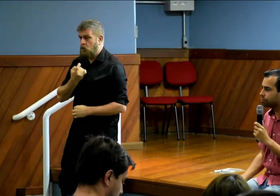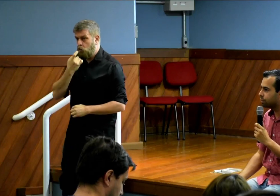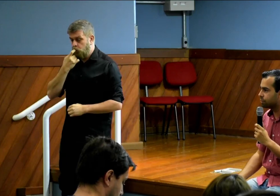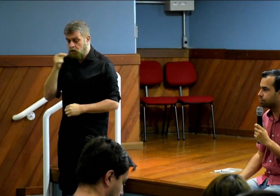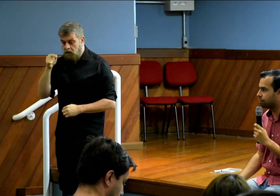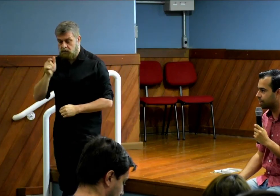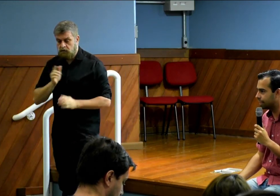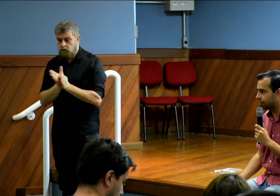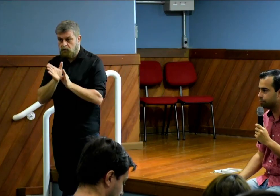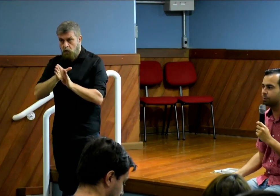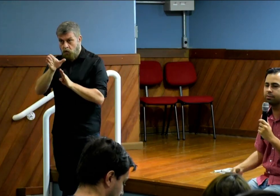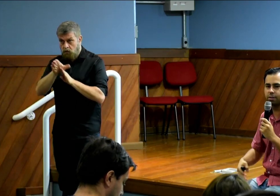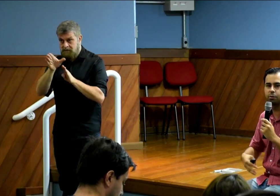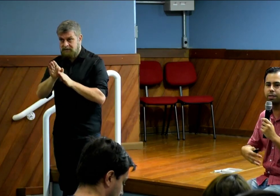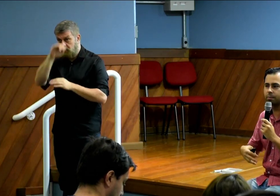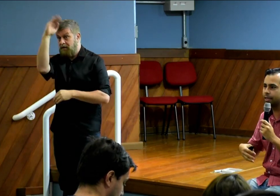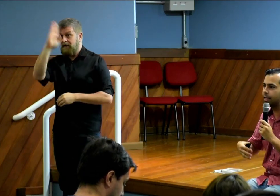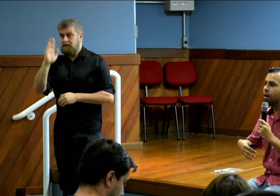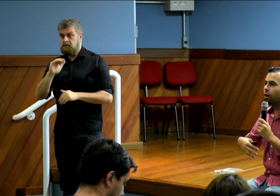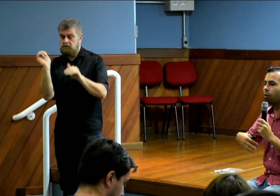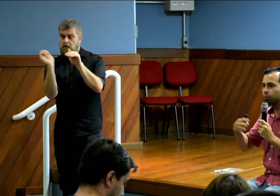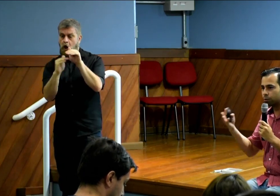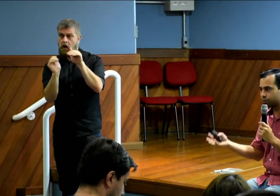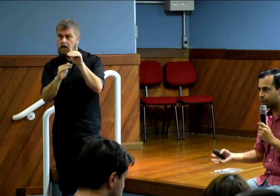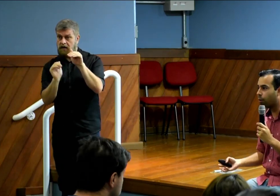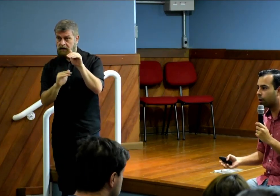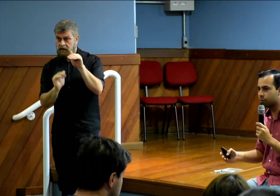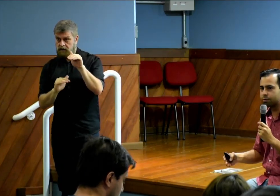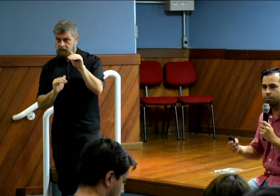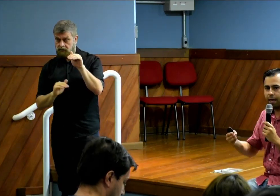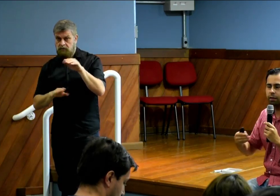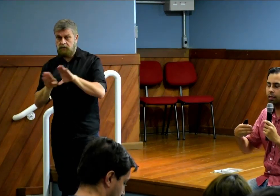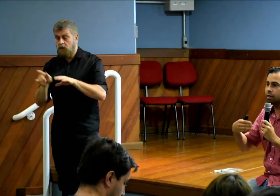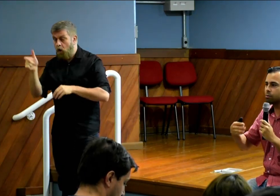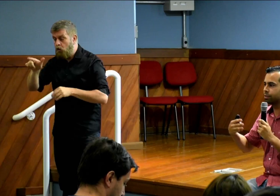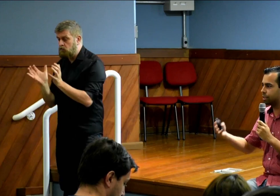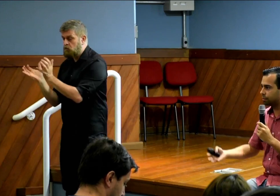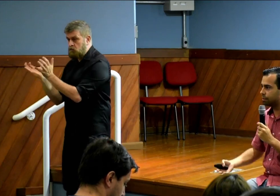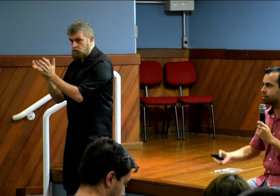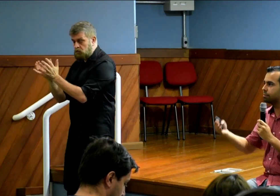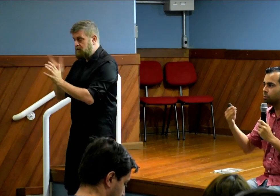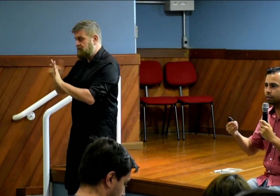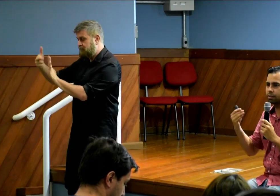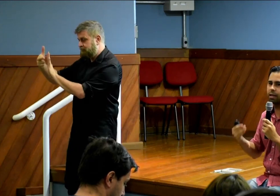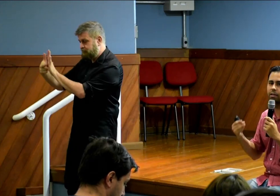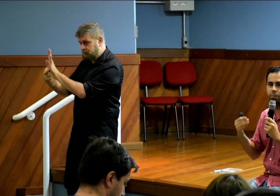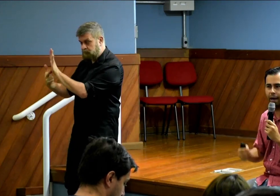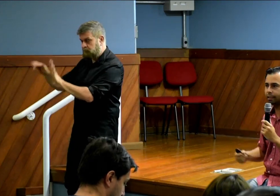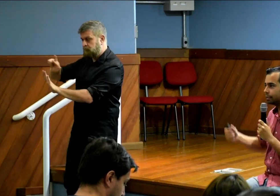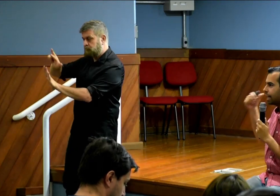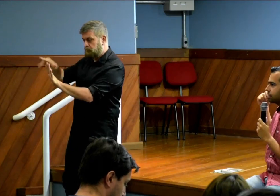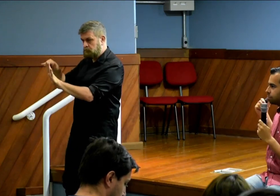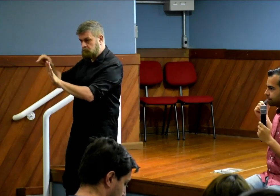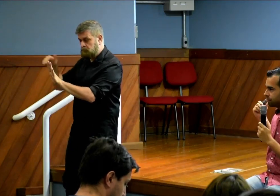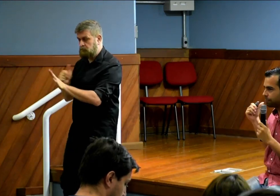é a do Conselho Nacional de Arquivos, mas vocês vão perceber que outros, né, órgãos também têm as suas diretrizes e muitas delas